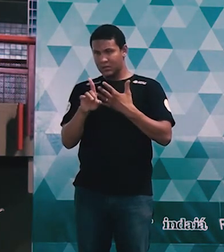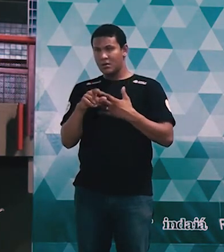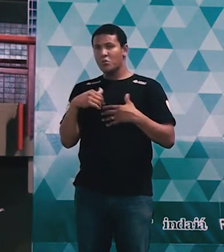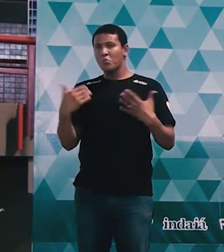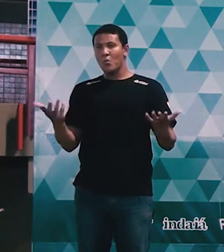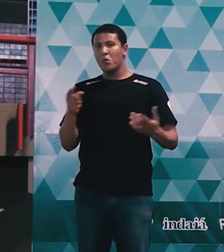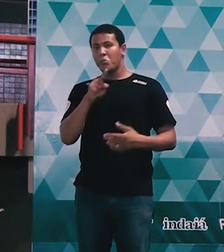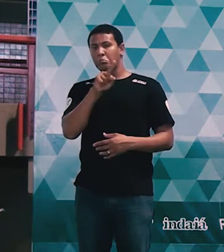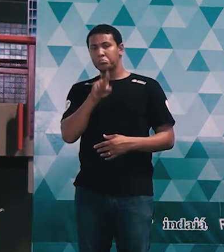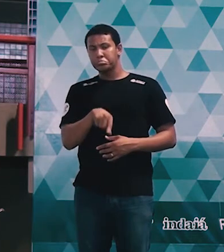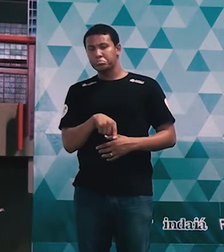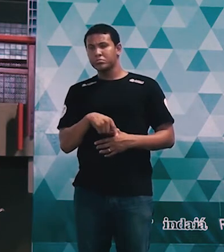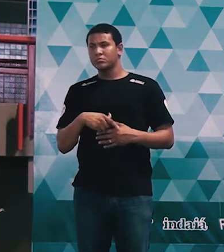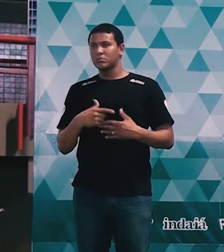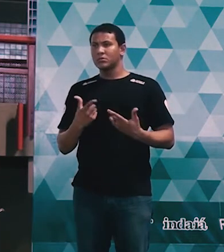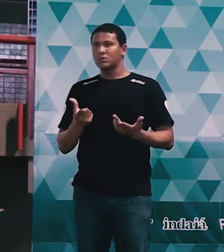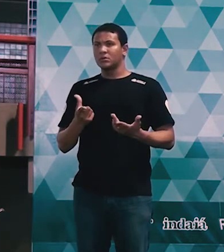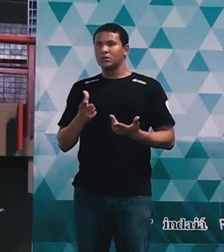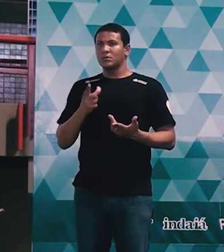algum